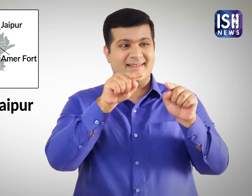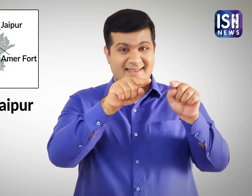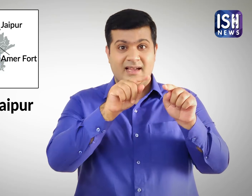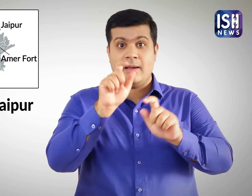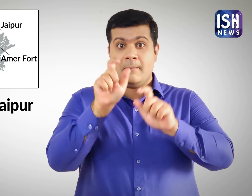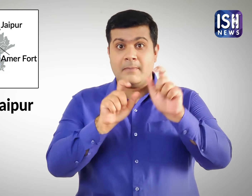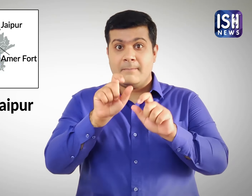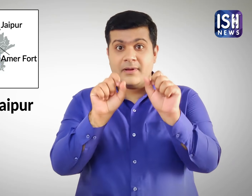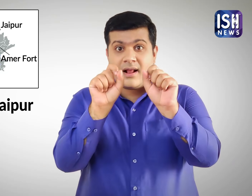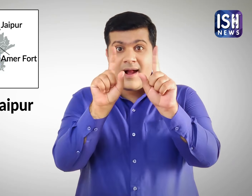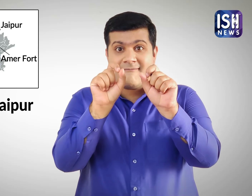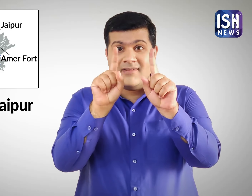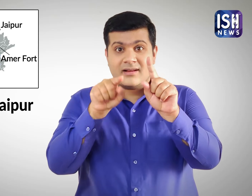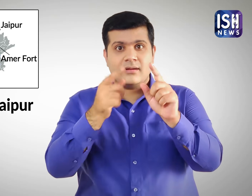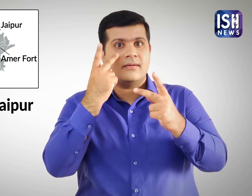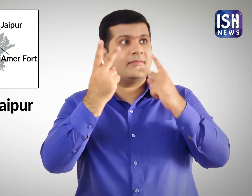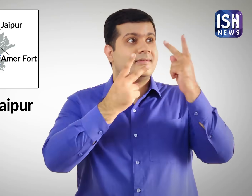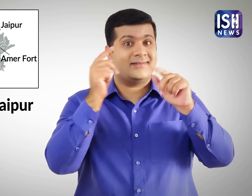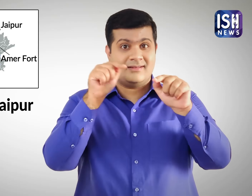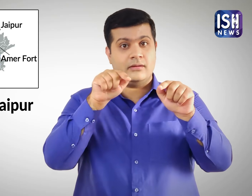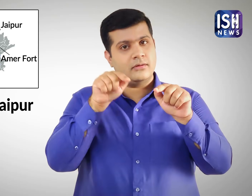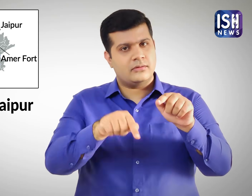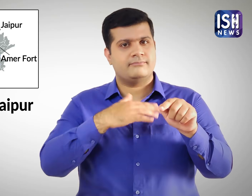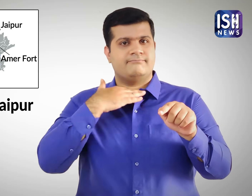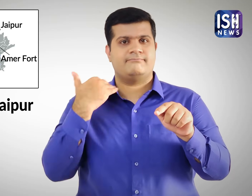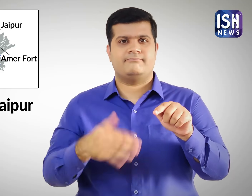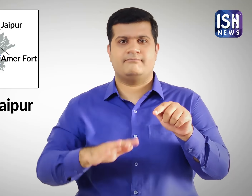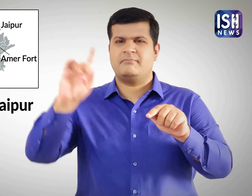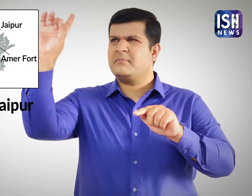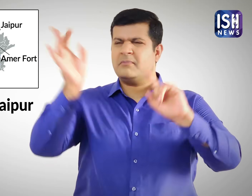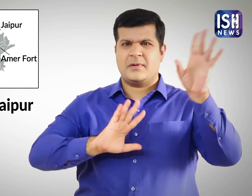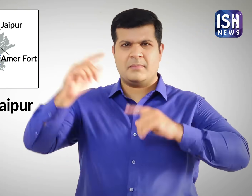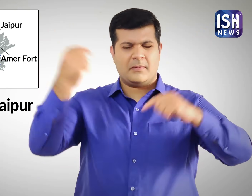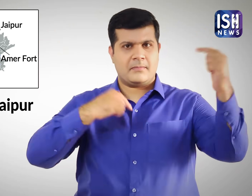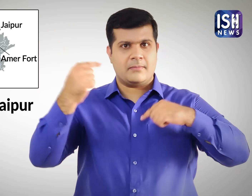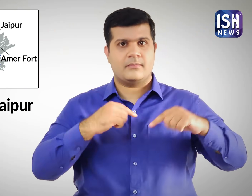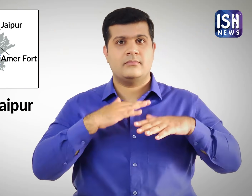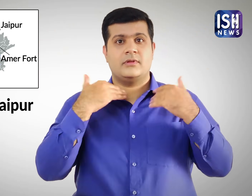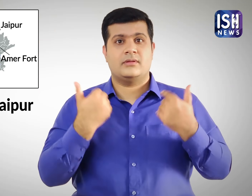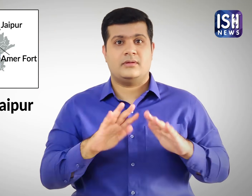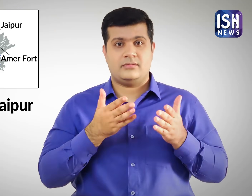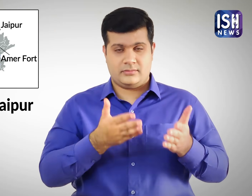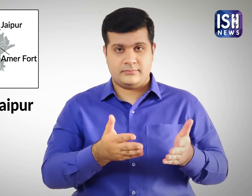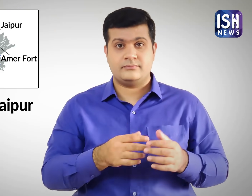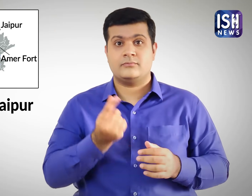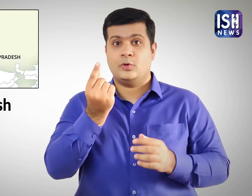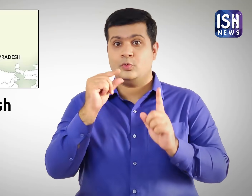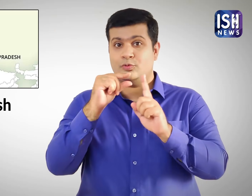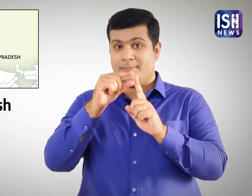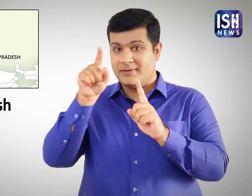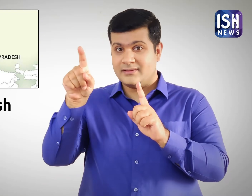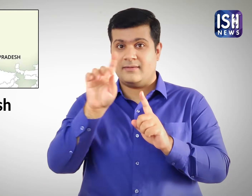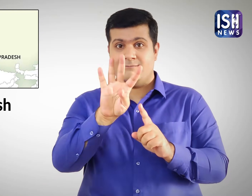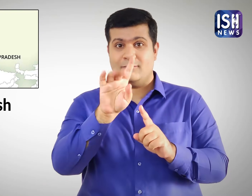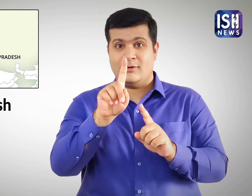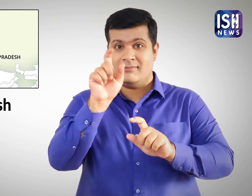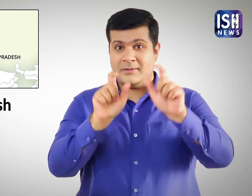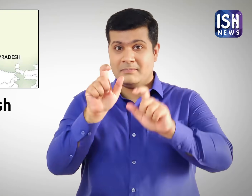गई। पुरे उत्तरप्रदेश में 41